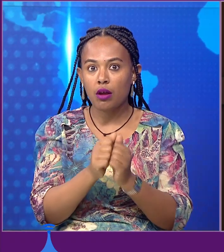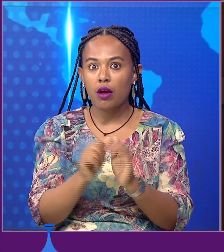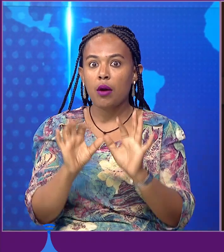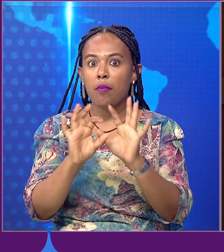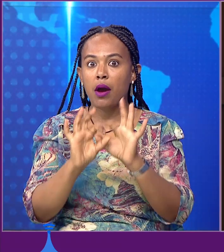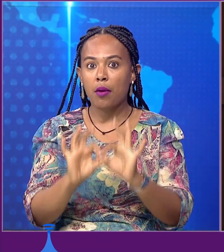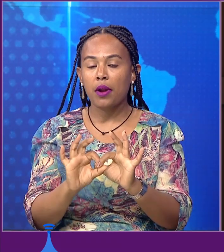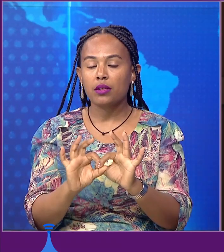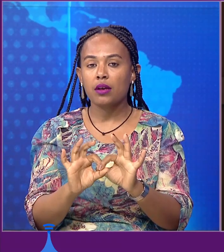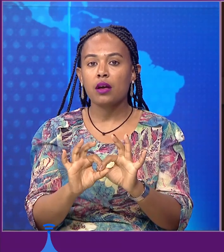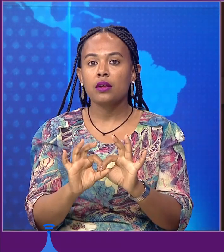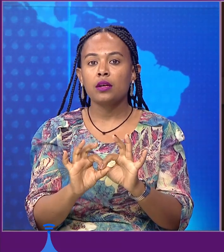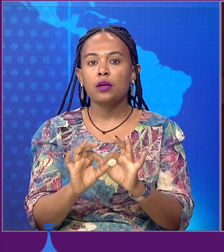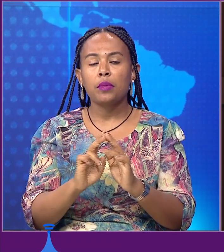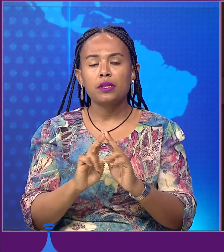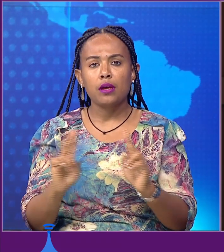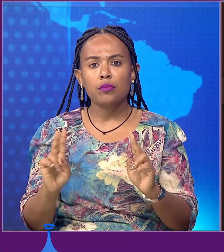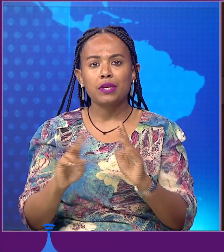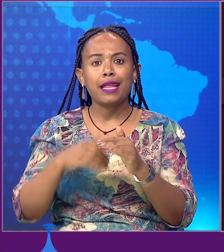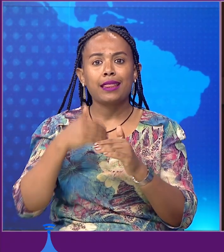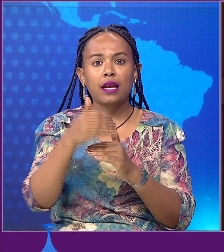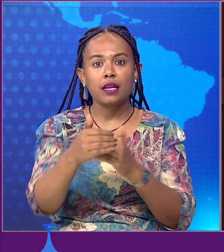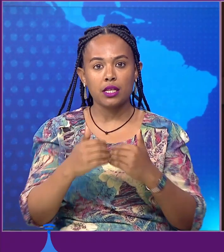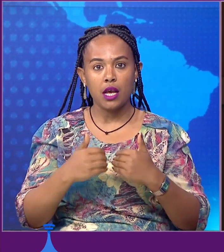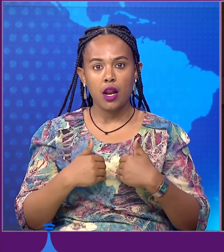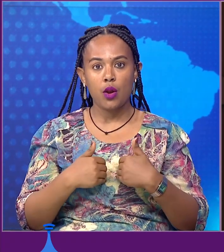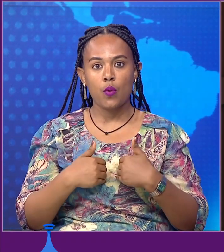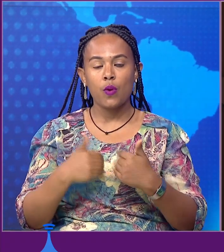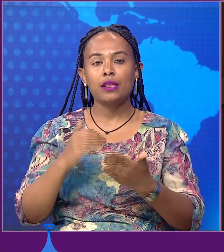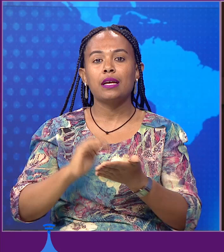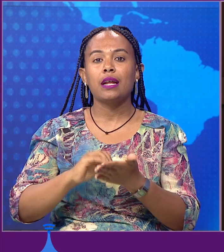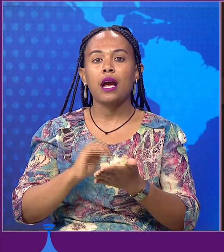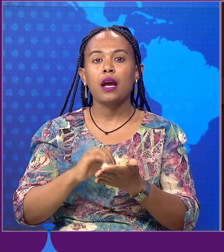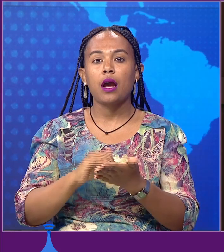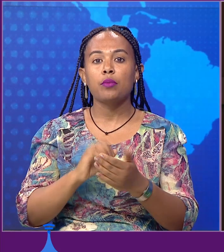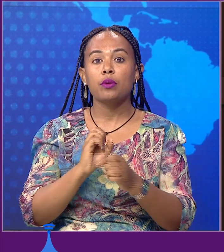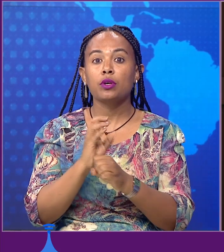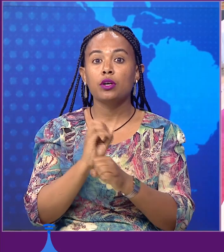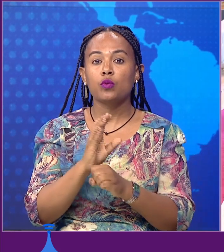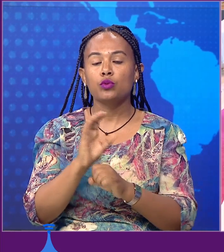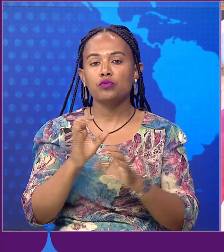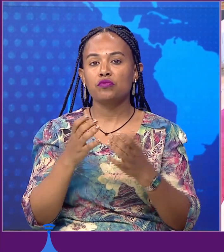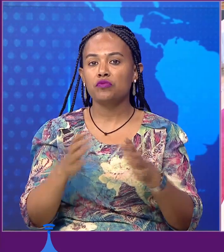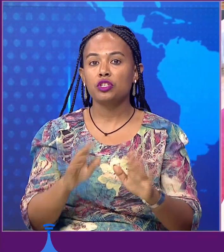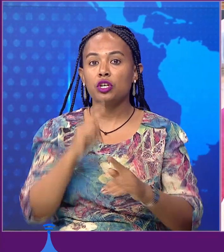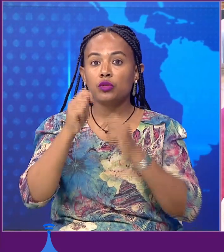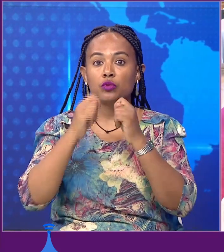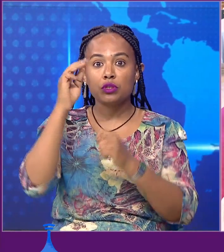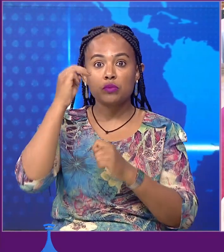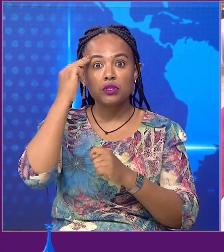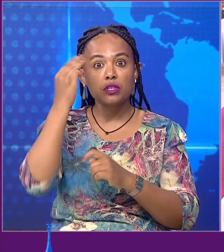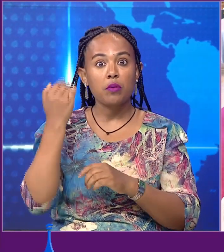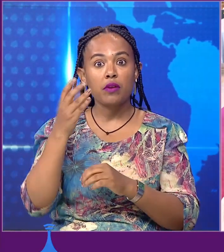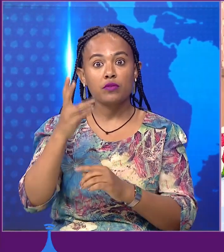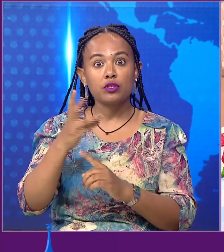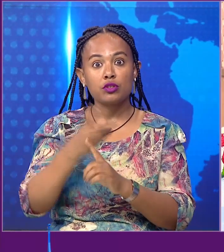ጋር በጣም ቀጣይነት ያለው ተደጋጋሚ ምክክሮች እናድርገናል። ቱሪዝም ሚኒስቴር ባለፉት